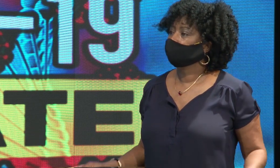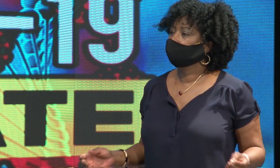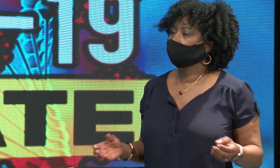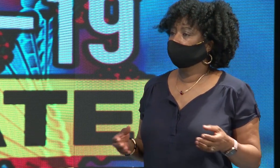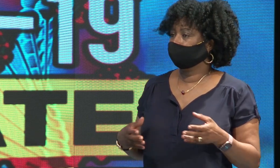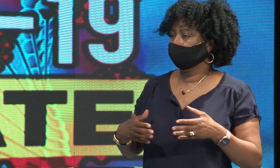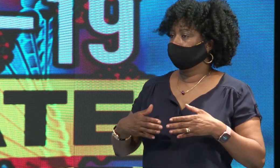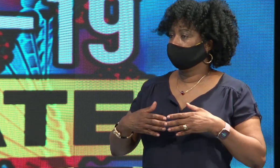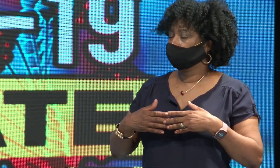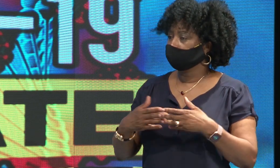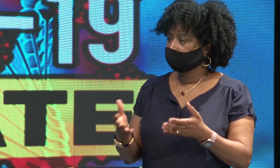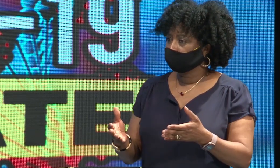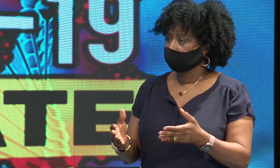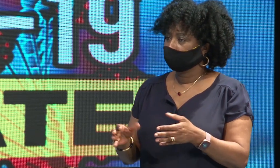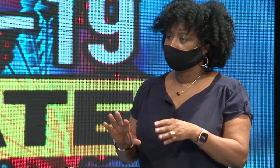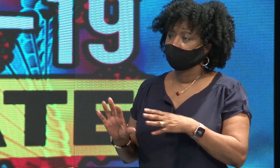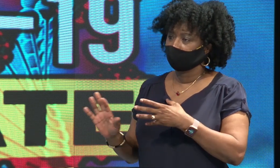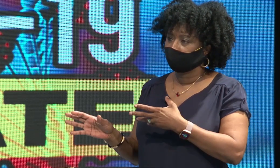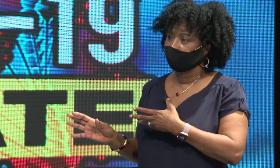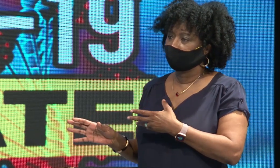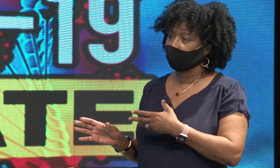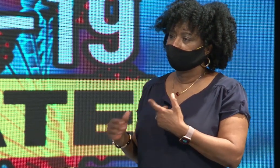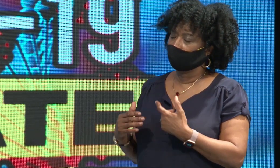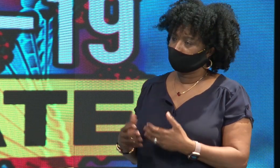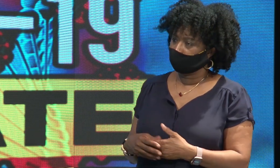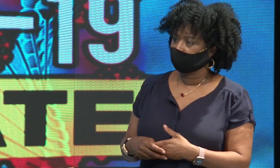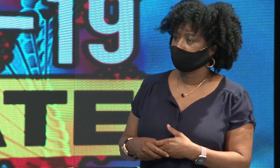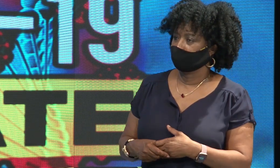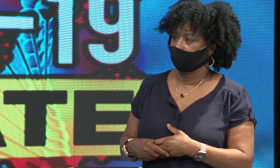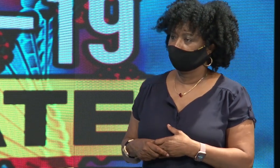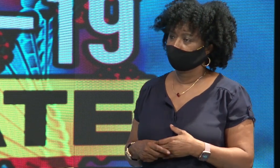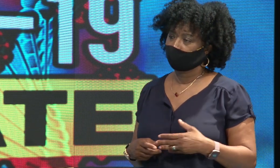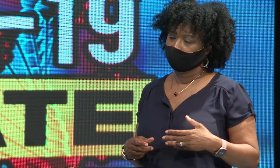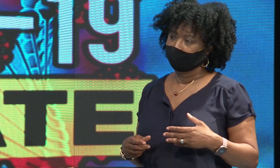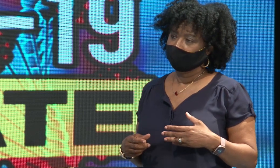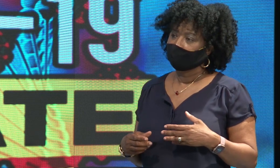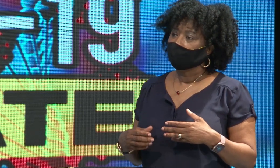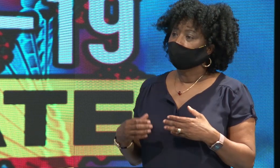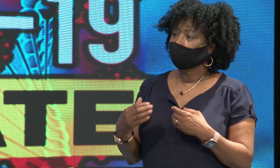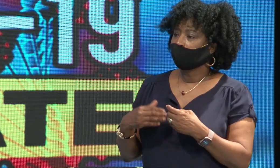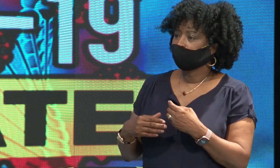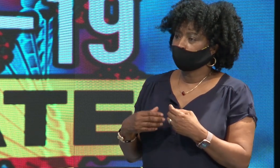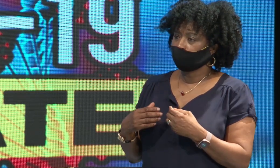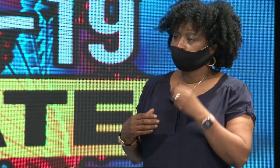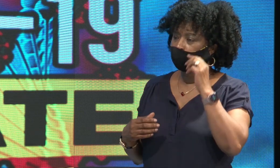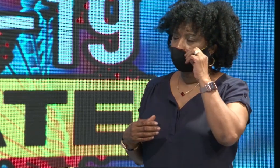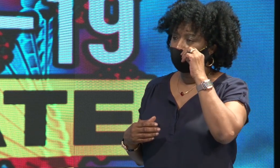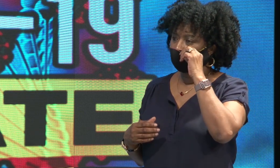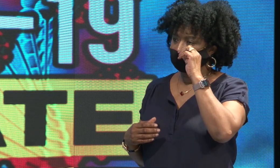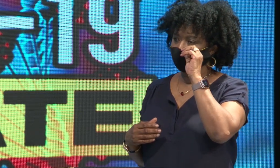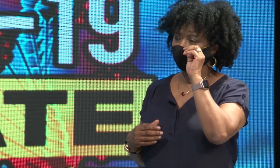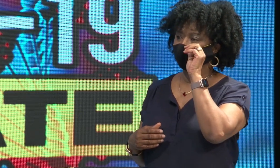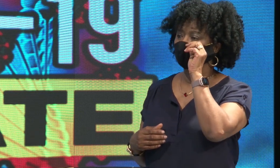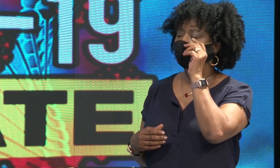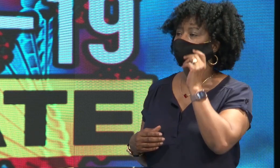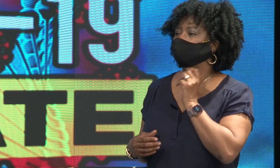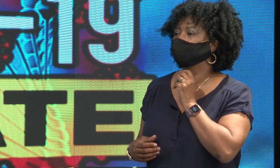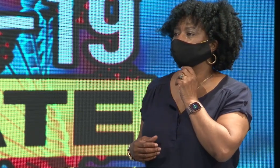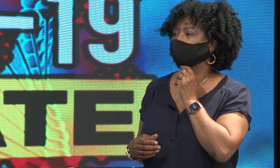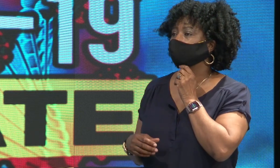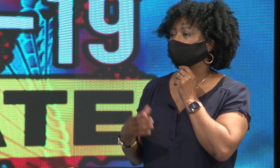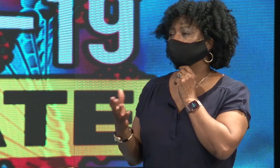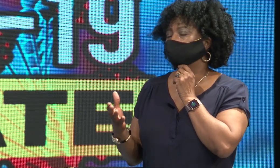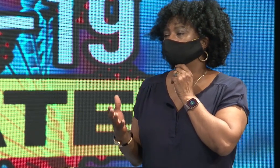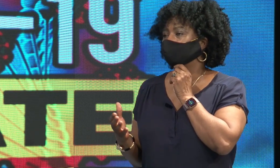Maar of de gezondheidszorg, dat is echt een vraag die je aan de arts zou moeten stellen. Waar wij voor SIVORSU en mm-hmm, de backlog mee